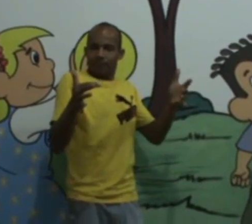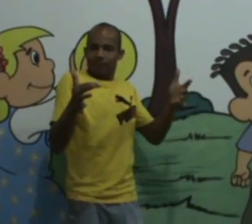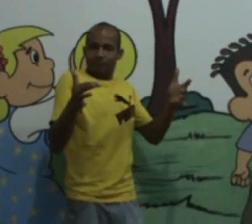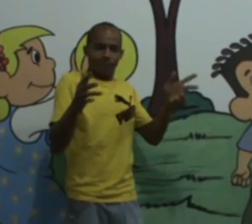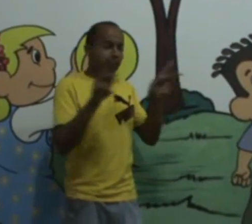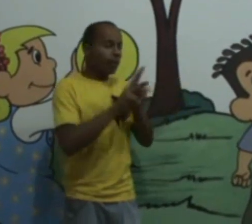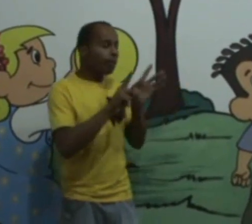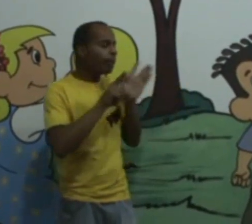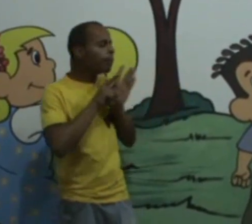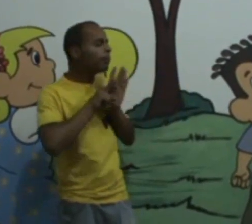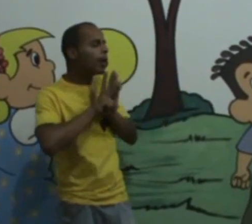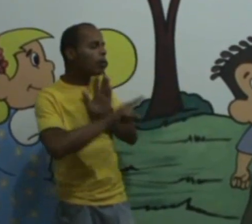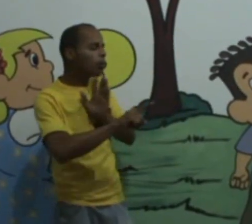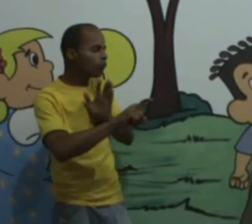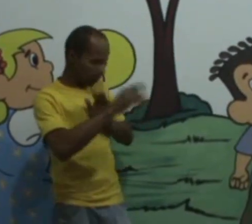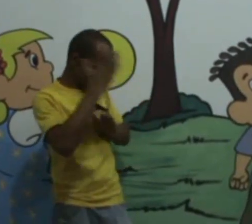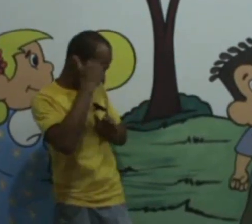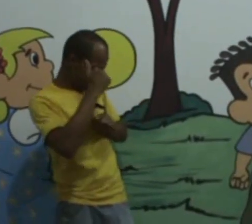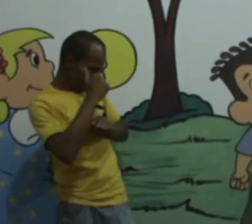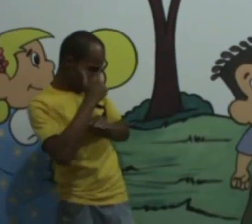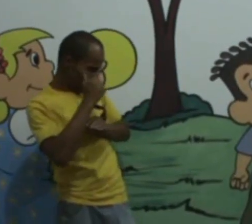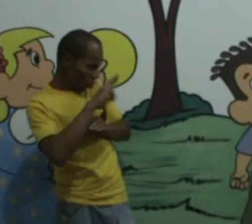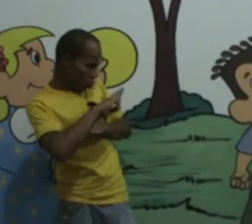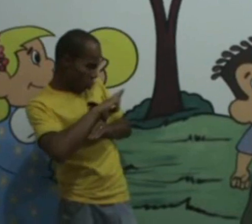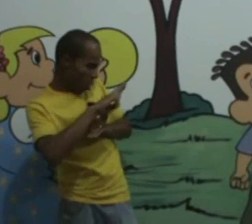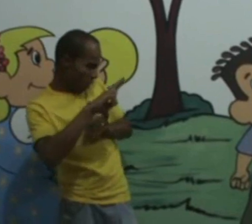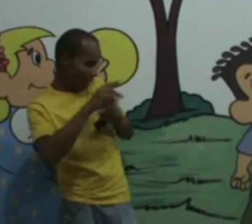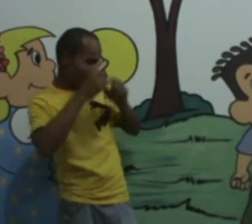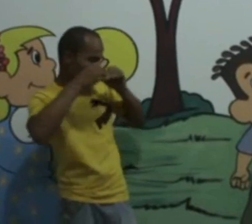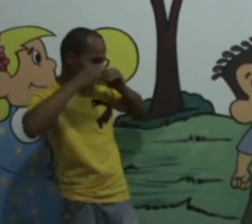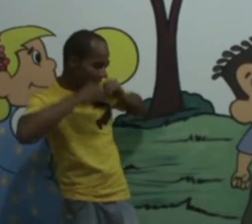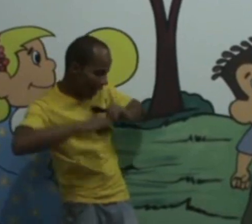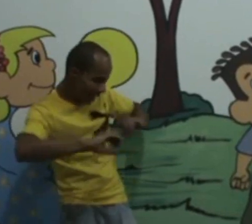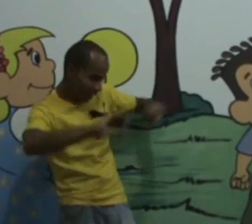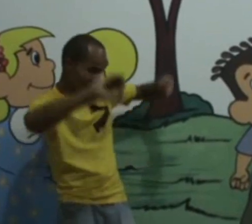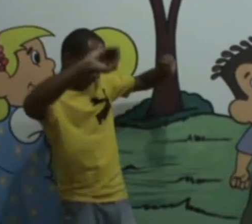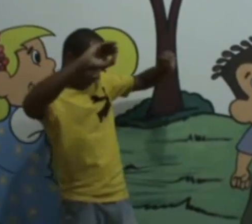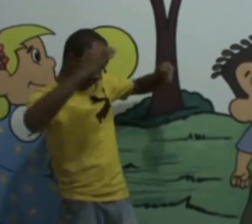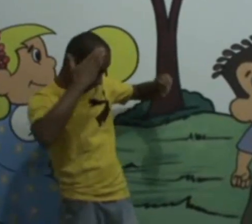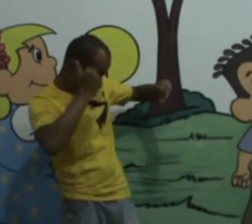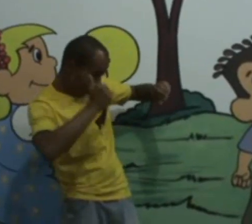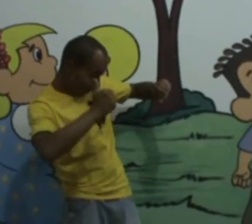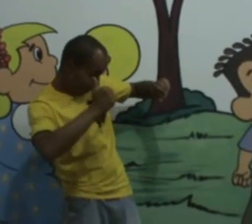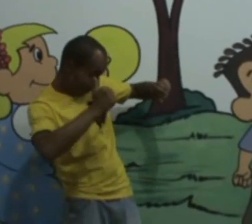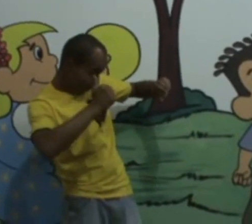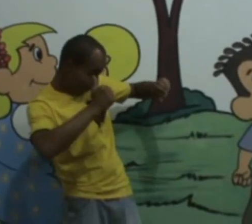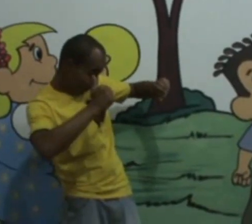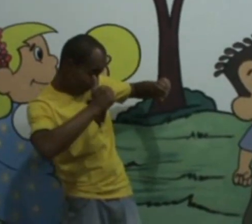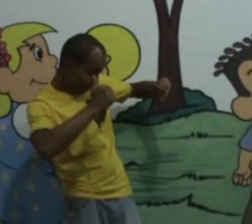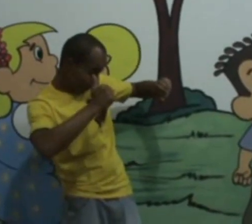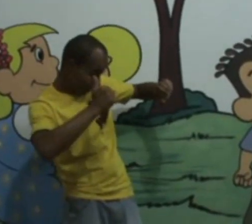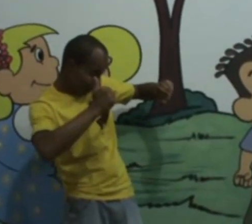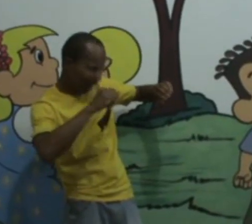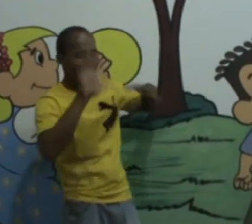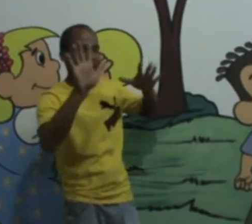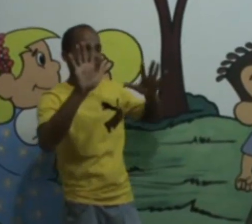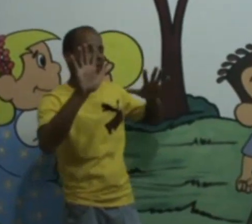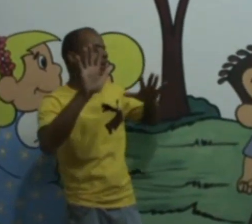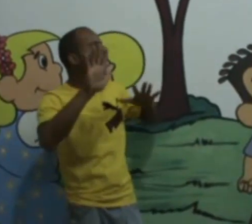perguntou: alguém sabe qual o nome dos dentes do elefante? Ou melhor, ela falou